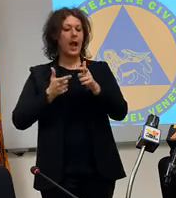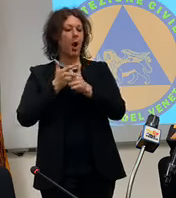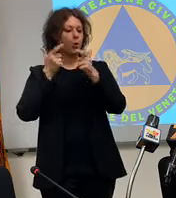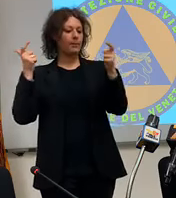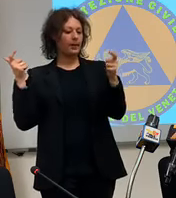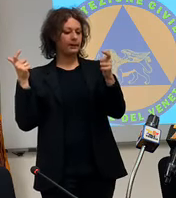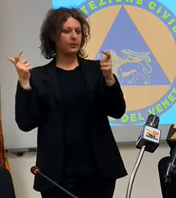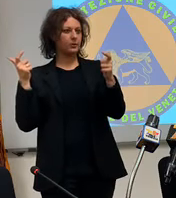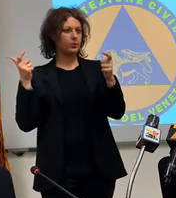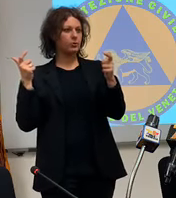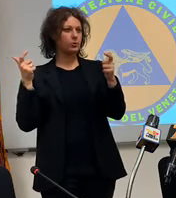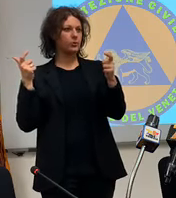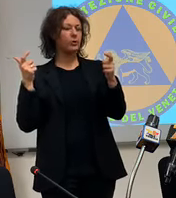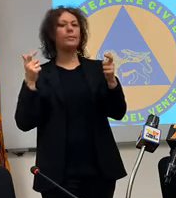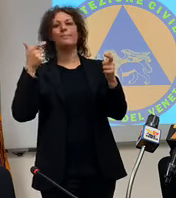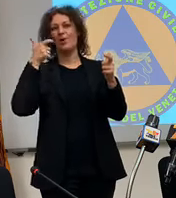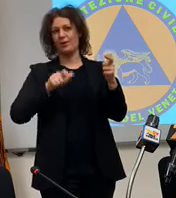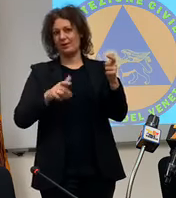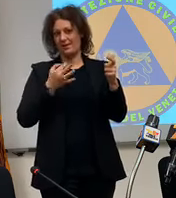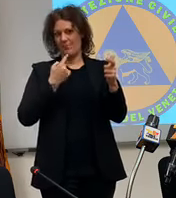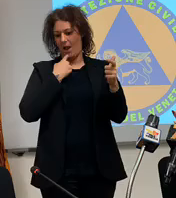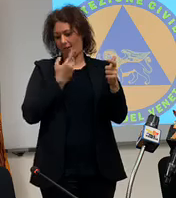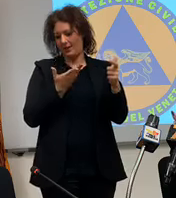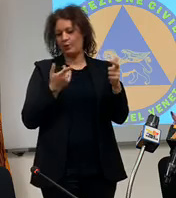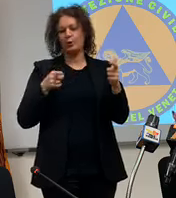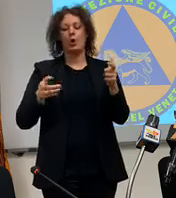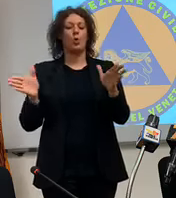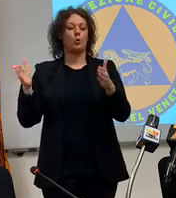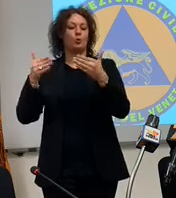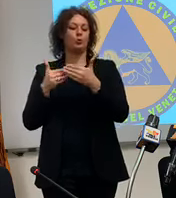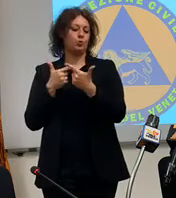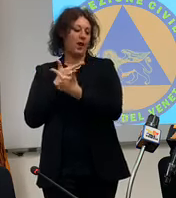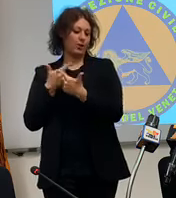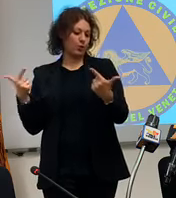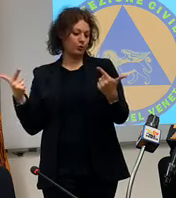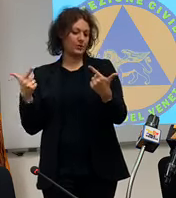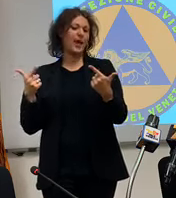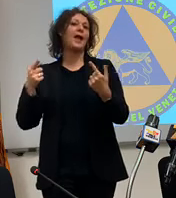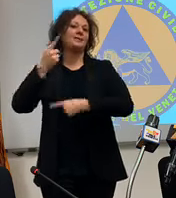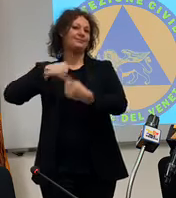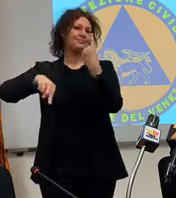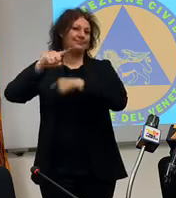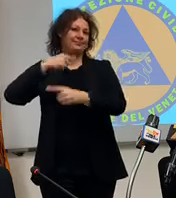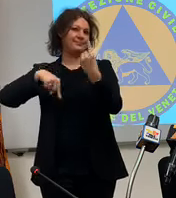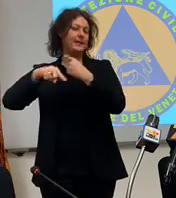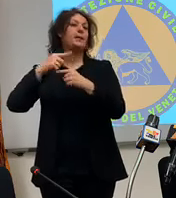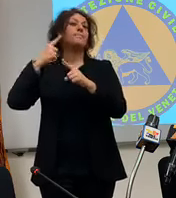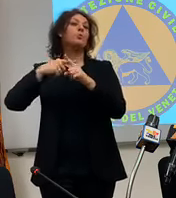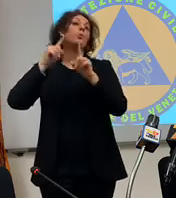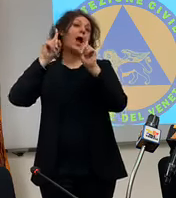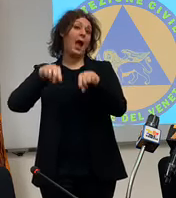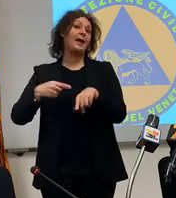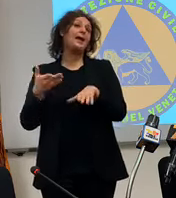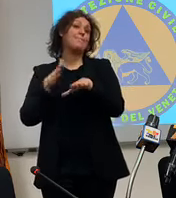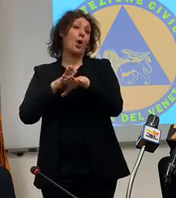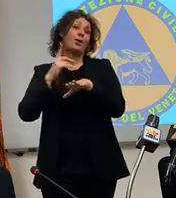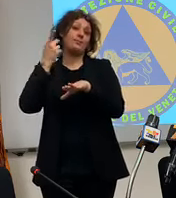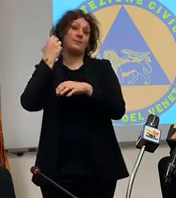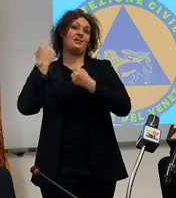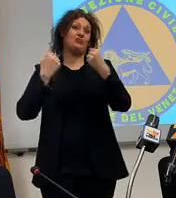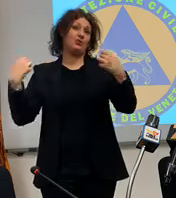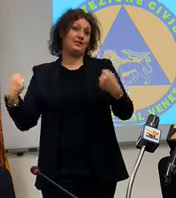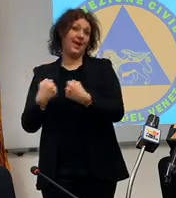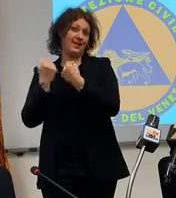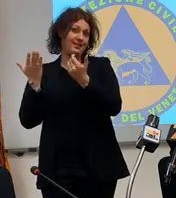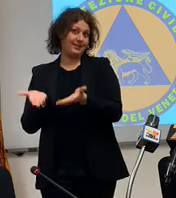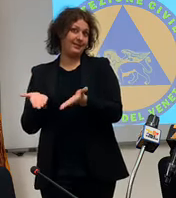situazione per cui in assenza di lockdown non solo il virus circola di più ma si muore anche per incidenti stradali che all'epoca fisicamente perché